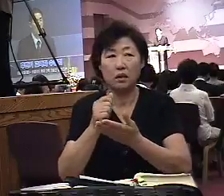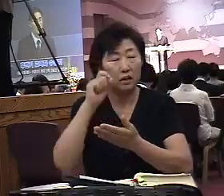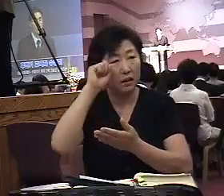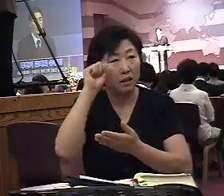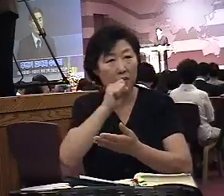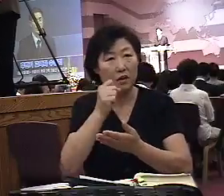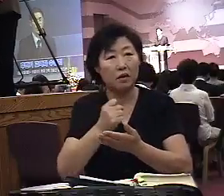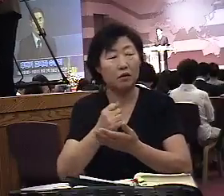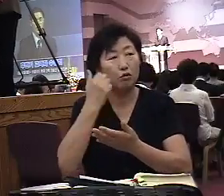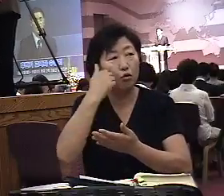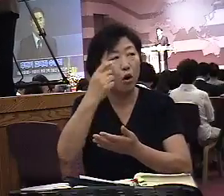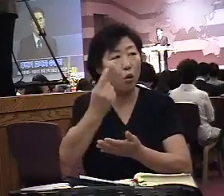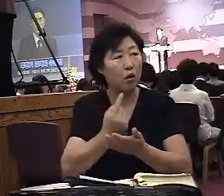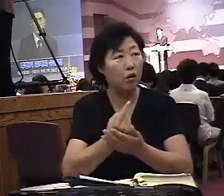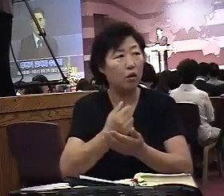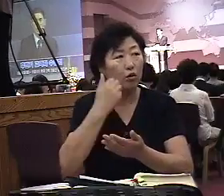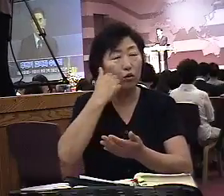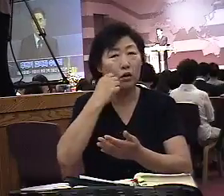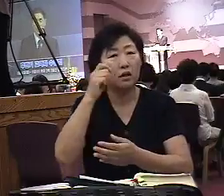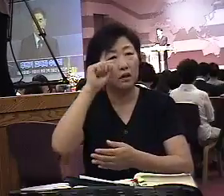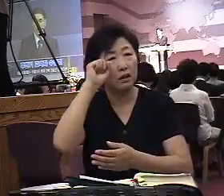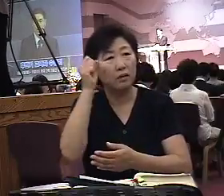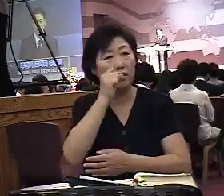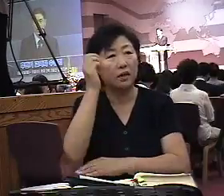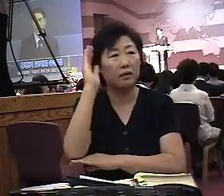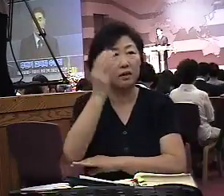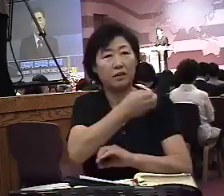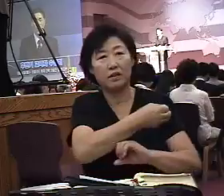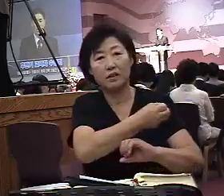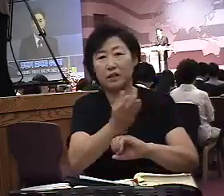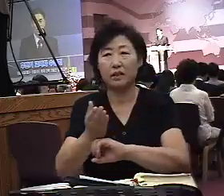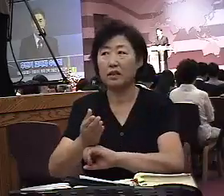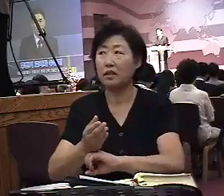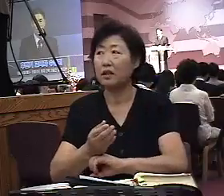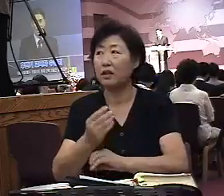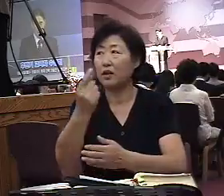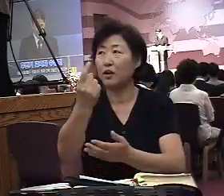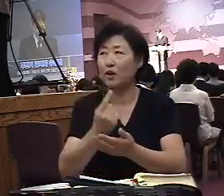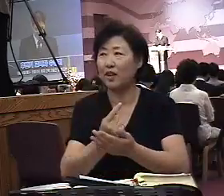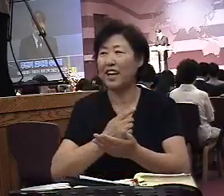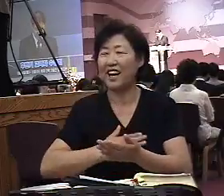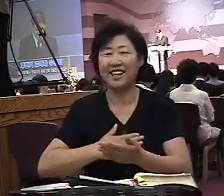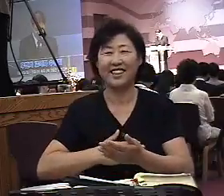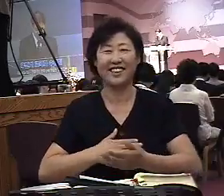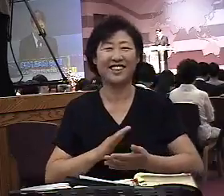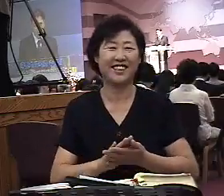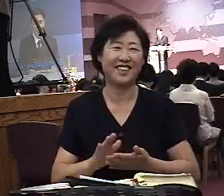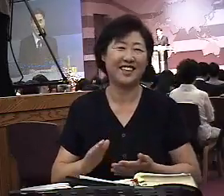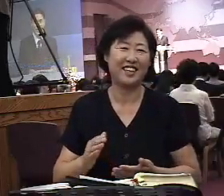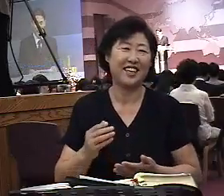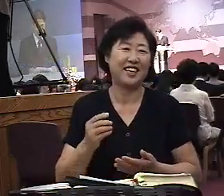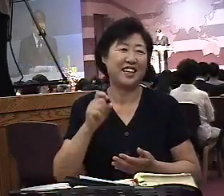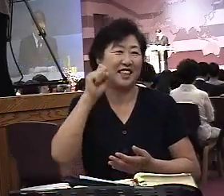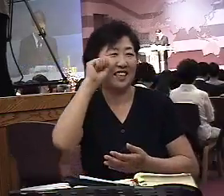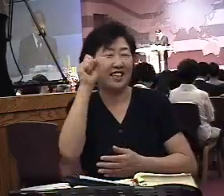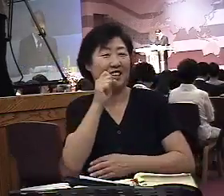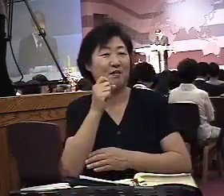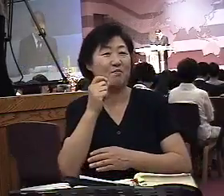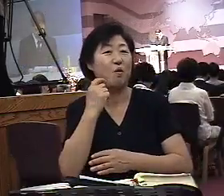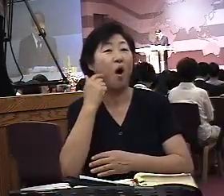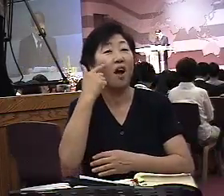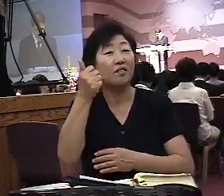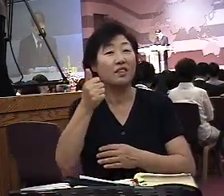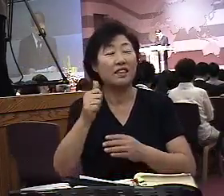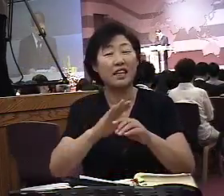됩니다. 누가 새벽에 말씀을 증거하시게 될는지는 오시면 아십니다. 오시는 분들에게는 하나님의